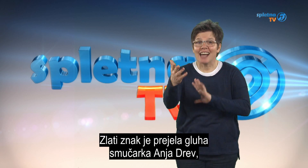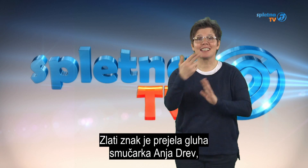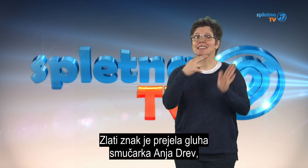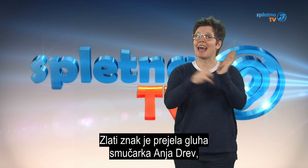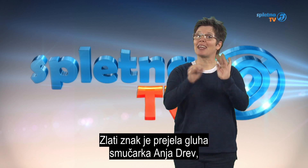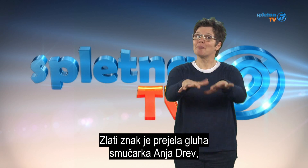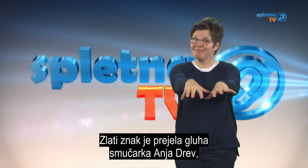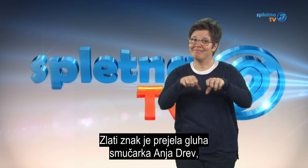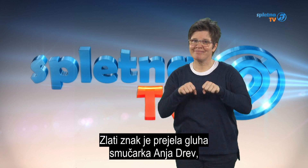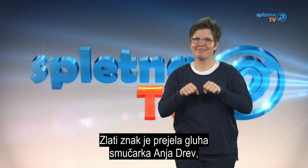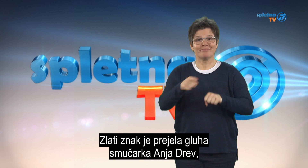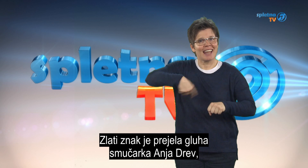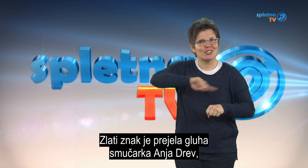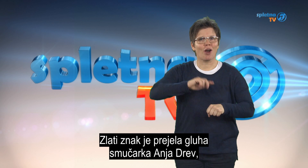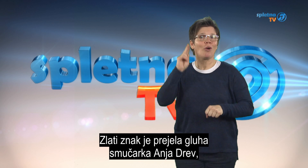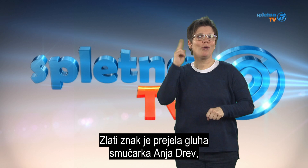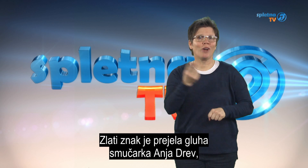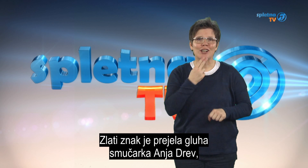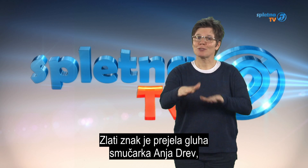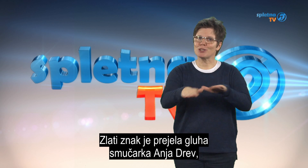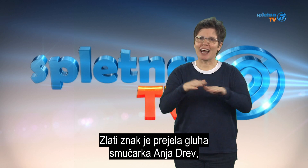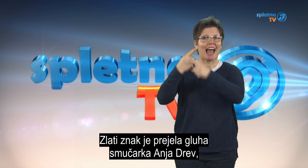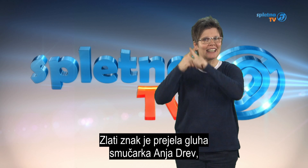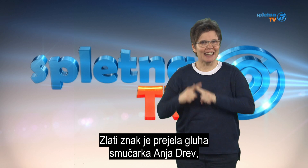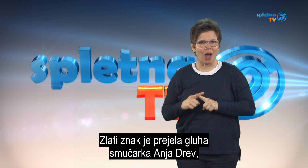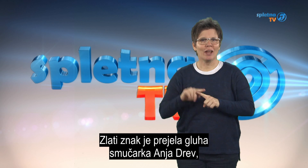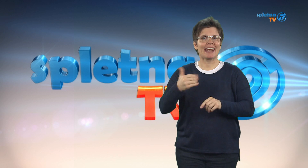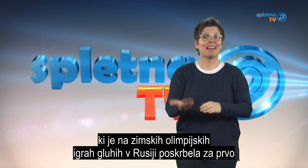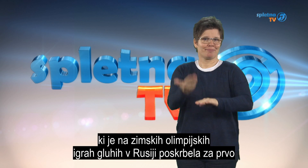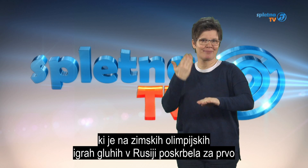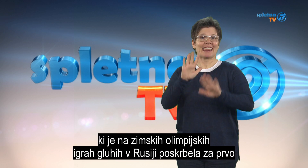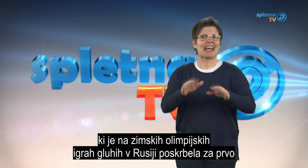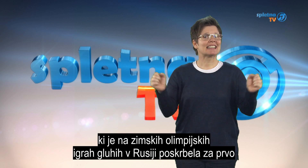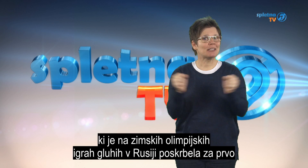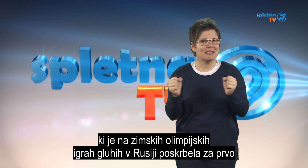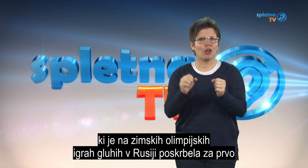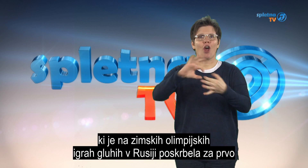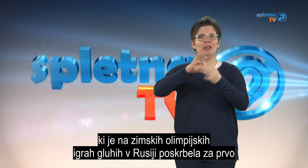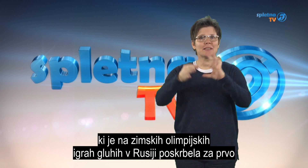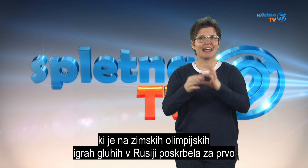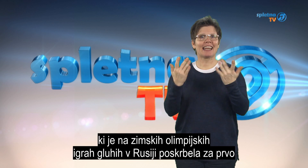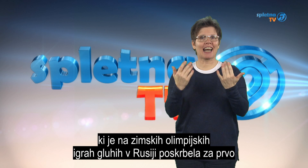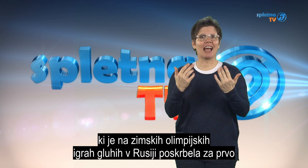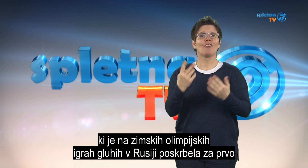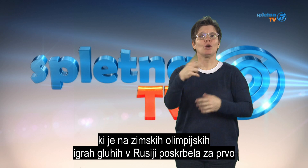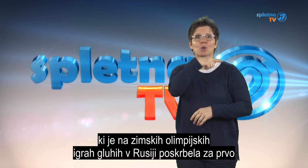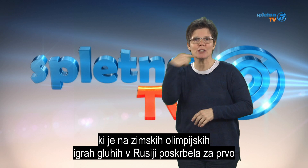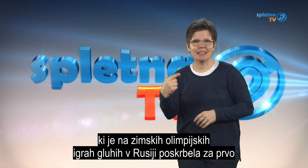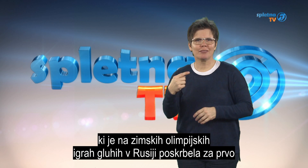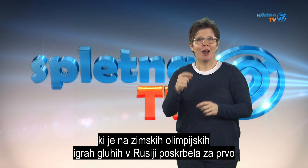Zlati znak je prejela gluha smučarka Anja Drev, ki je na zimskih olimpijskih igrah gluhih v Rusiji poskrbela za prvo